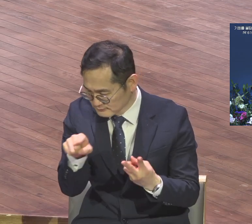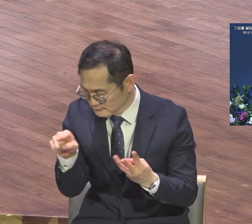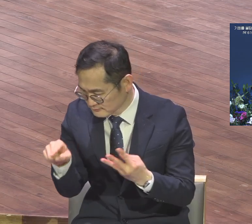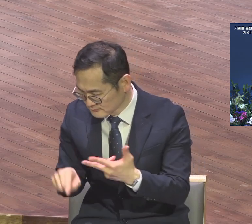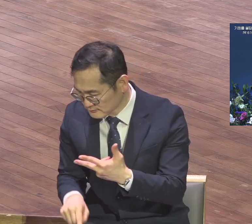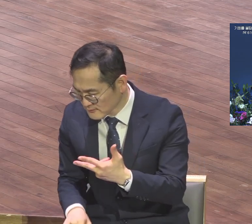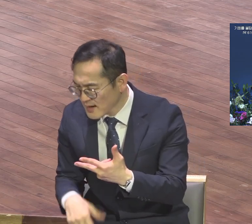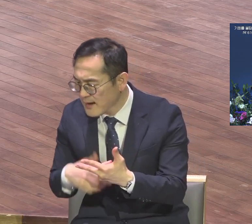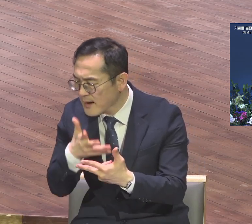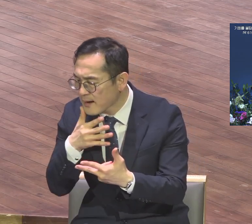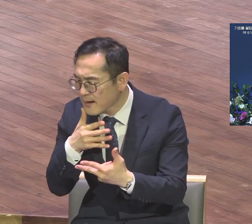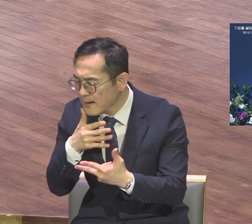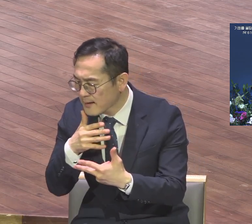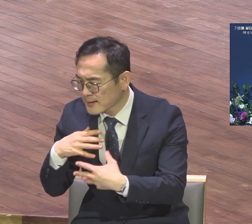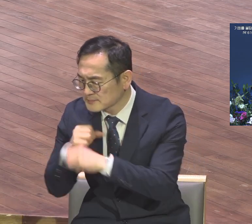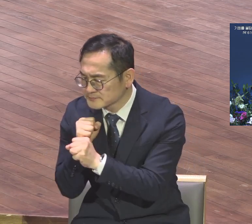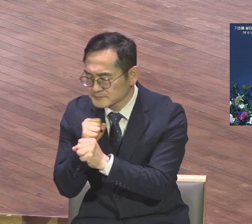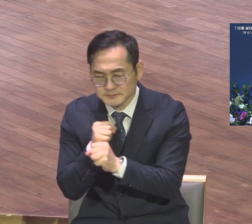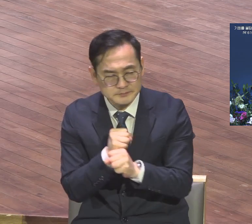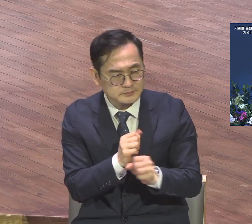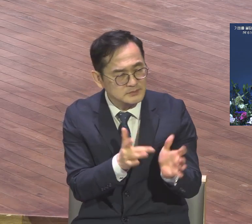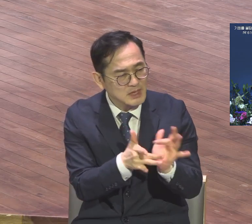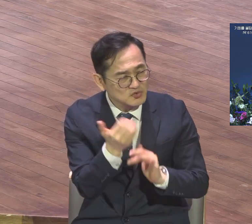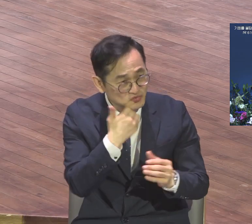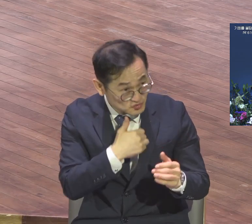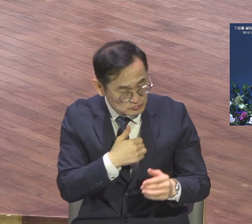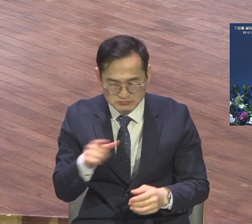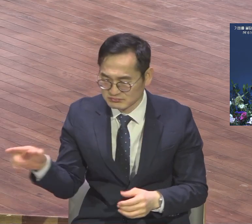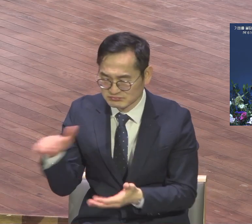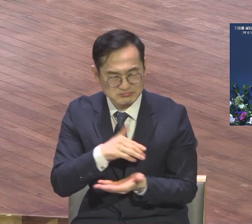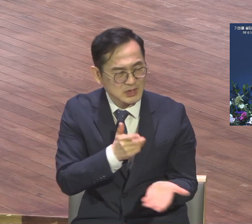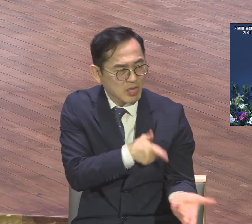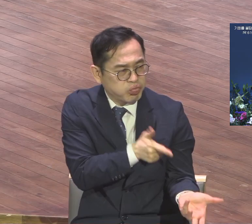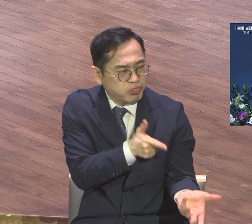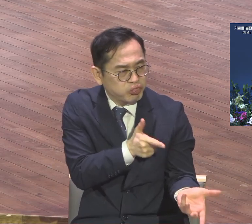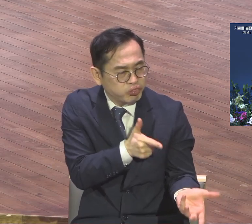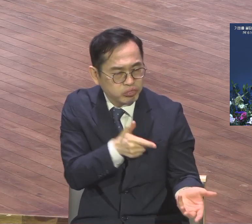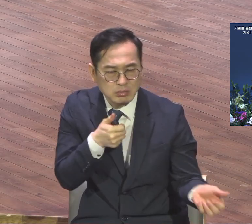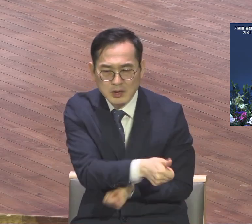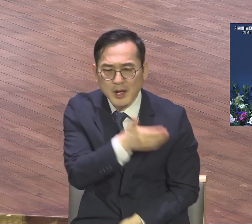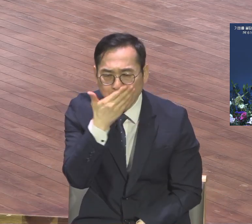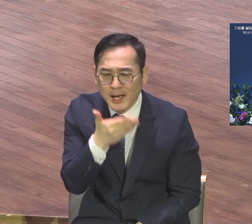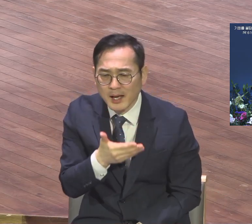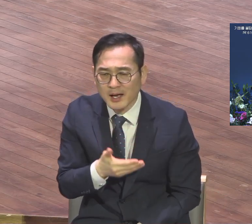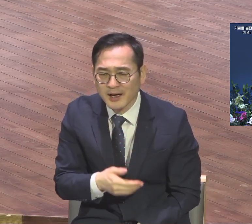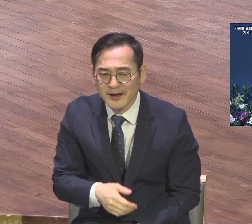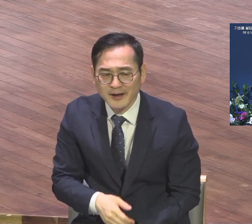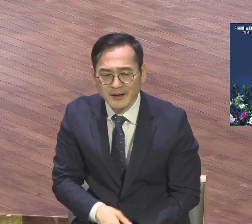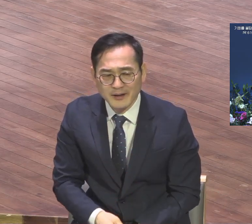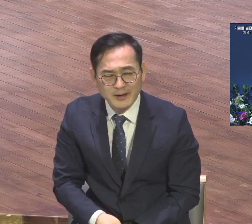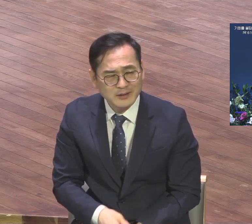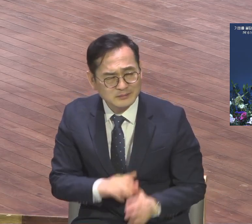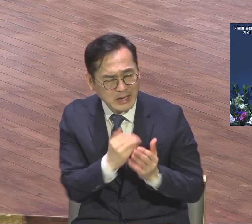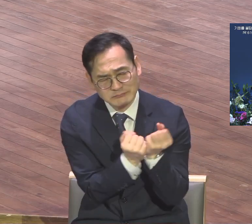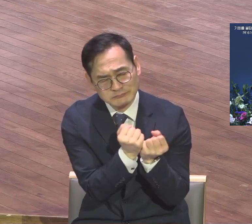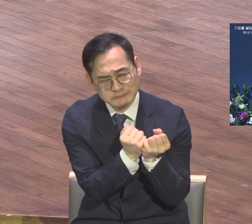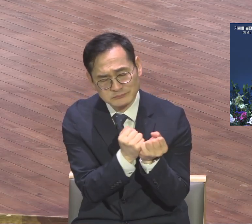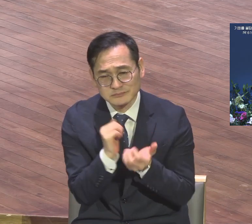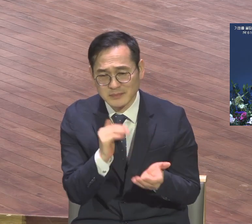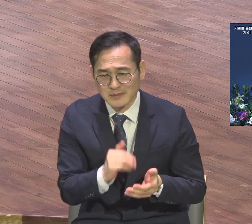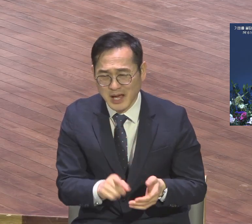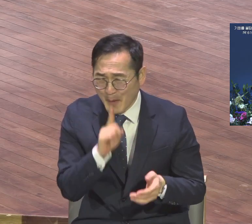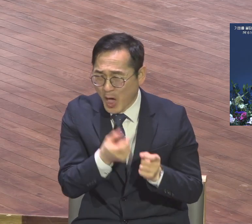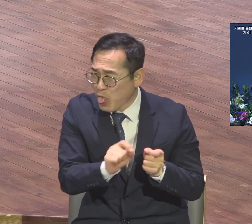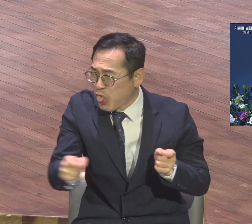가지고 설명할 수 있어. 끝이. 더 이상 설명할 거 없어. 더 이상 보탤 것도 없어. 뭐 짧은 실례게 자꾸 말 길게 하지